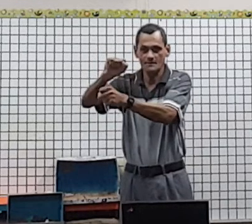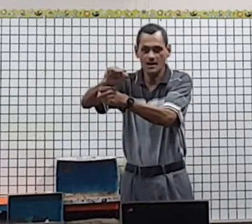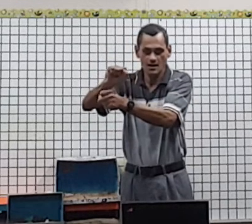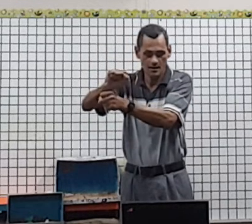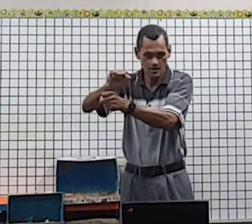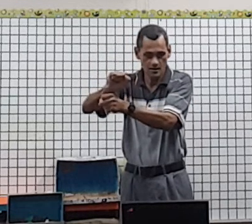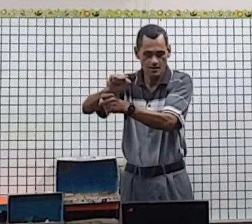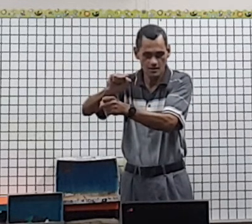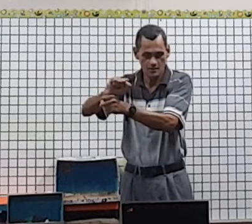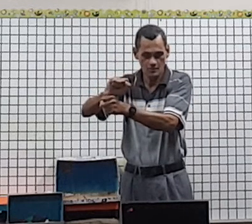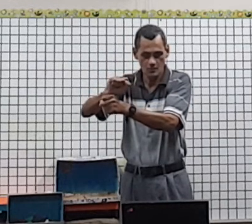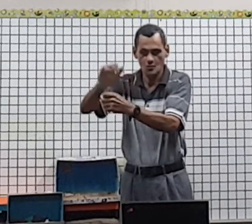Trabajar.